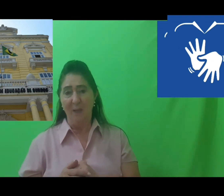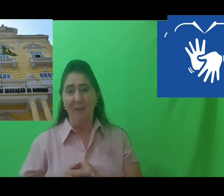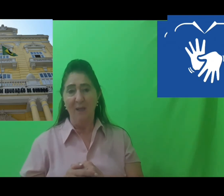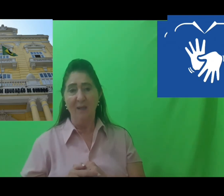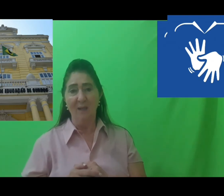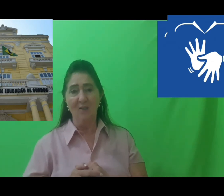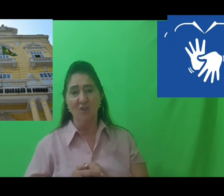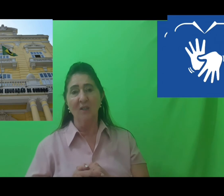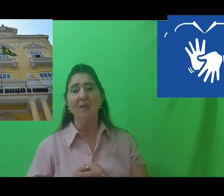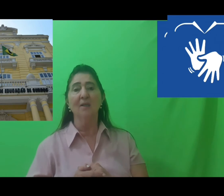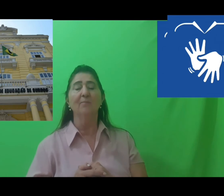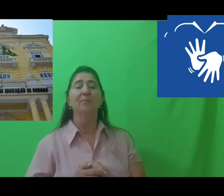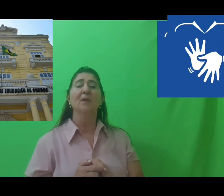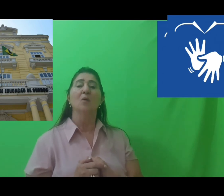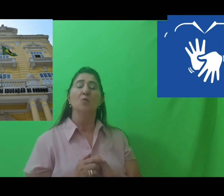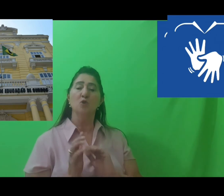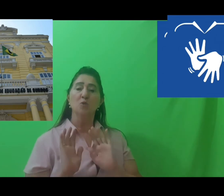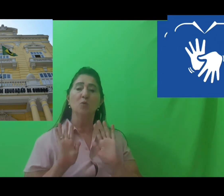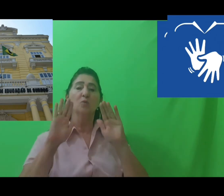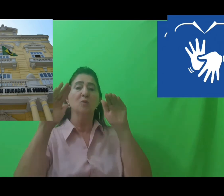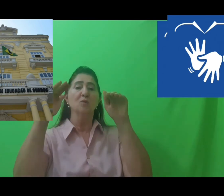América Latina, os surdos